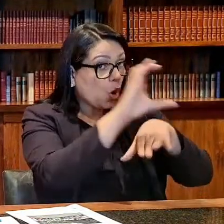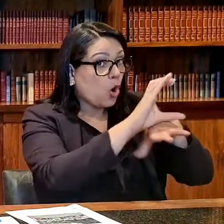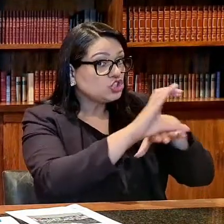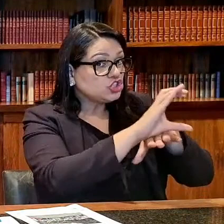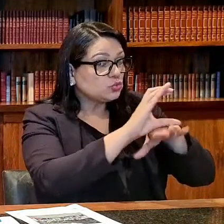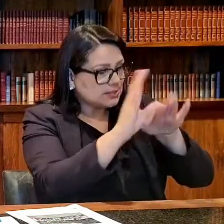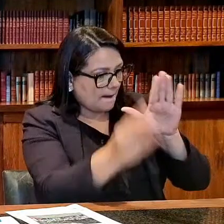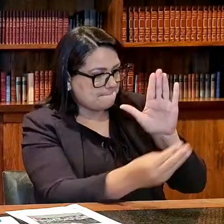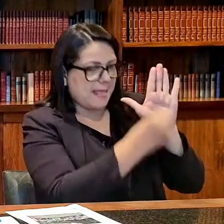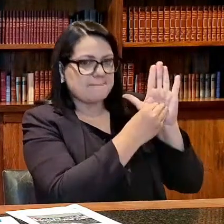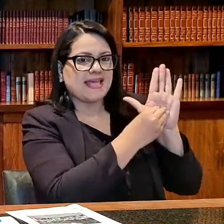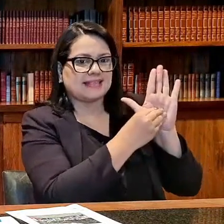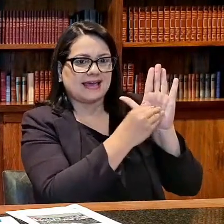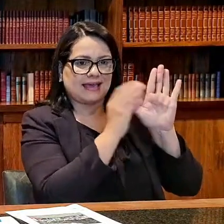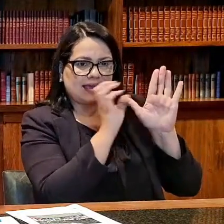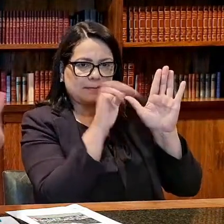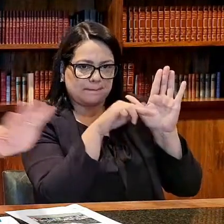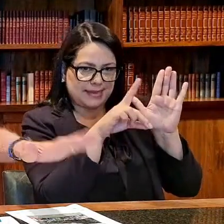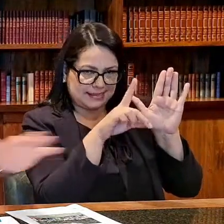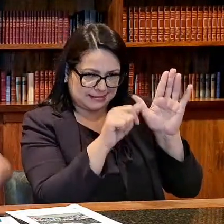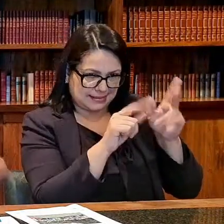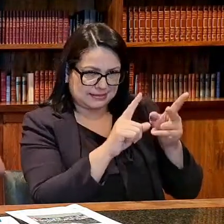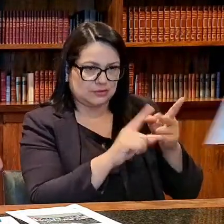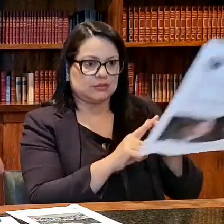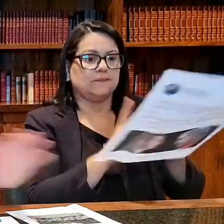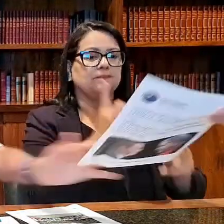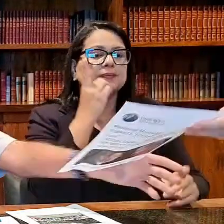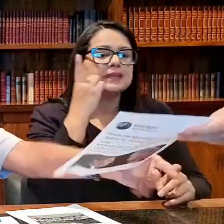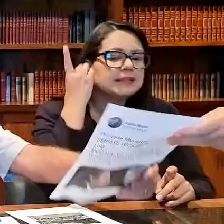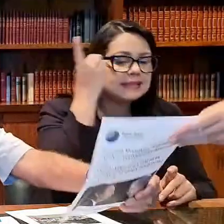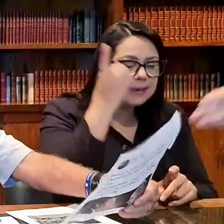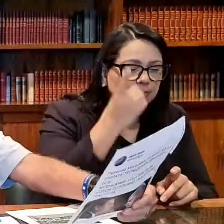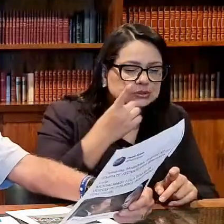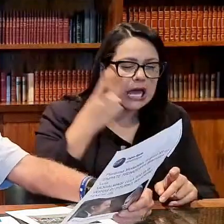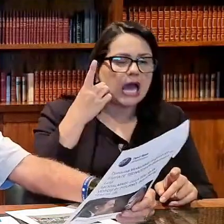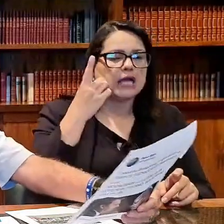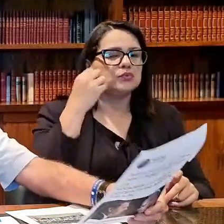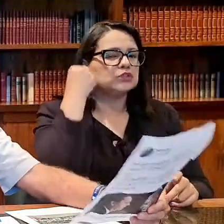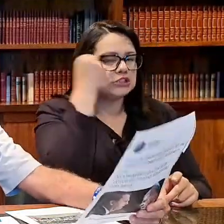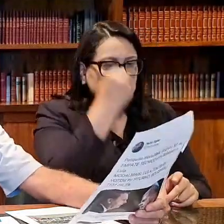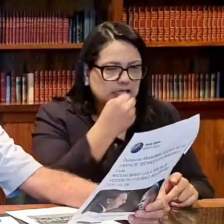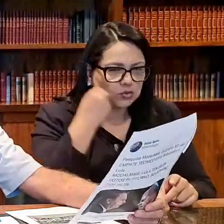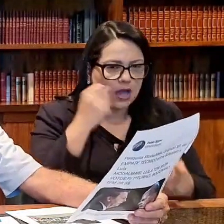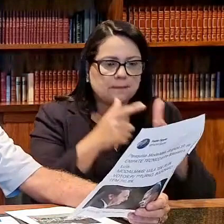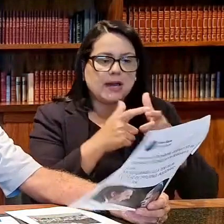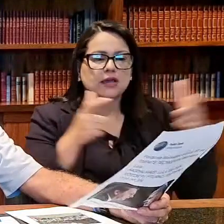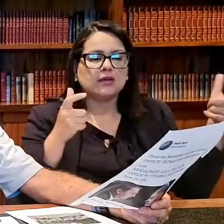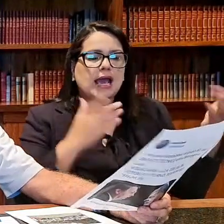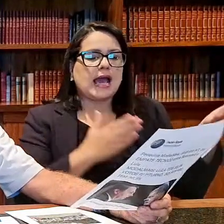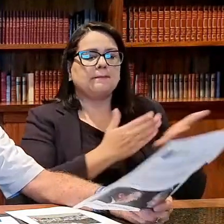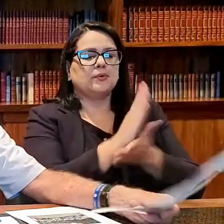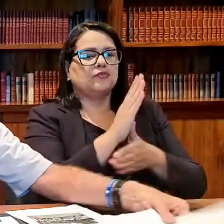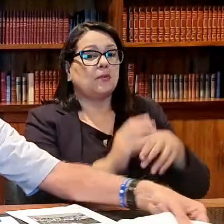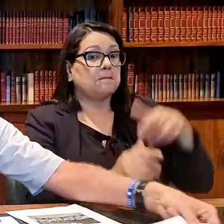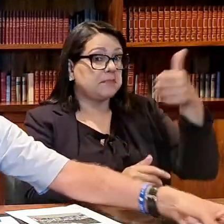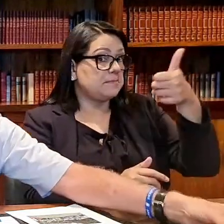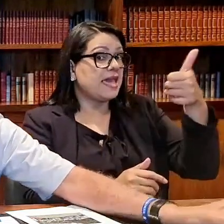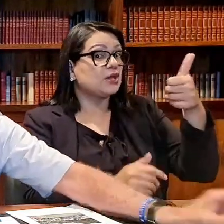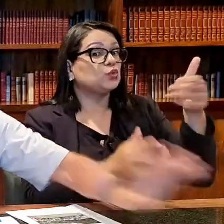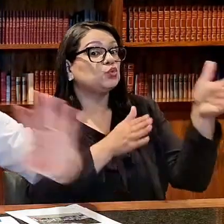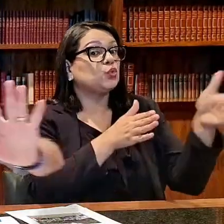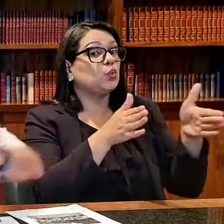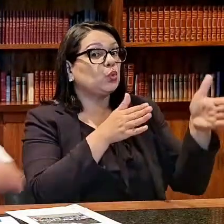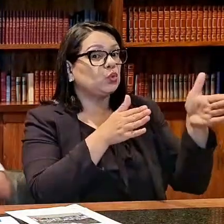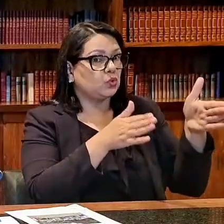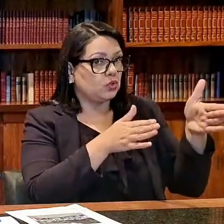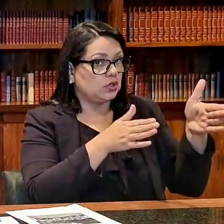do governo federal, senadores e deputados, a grande maioria. Foi aprovado aqui, primeiro turno, no Senado foi para